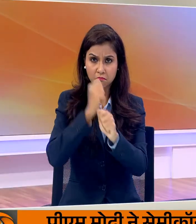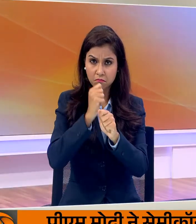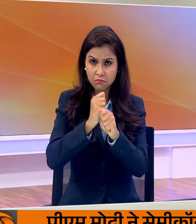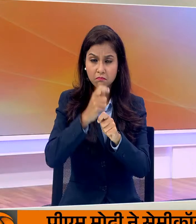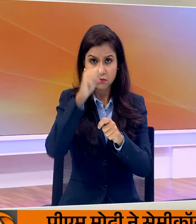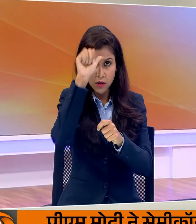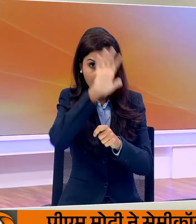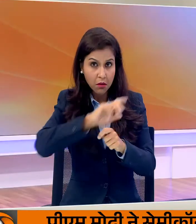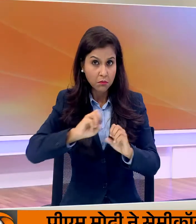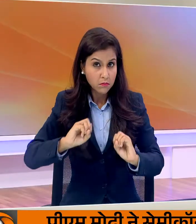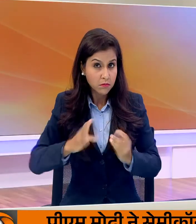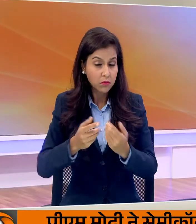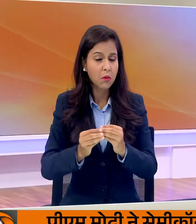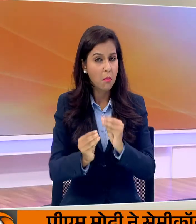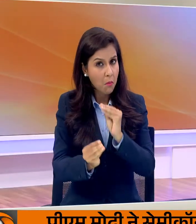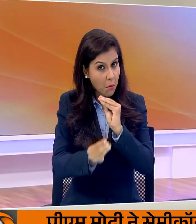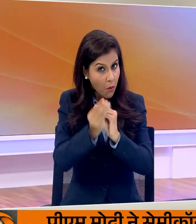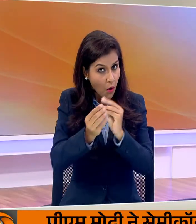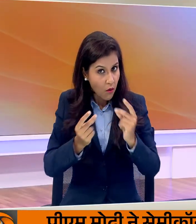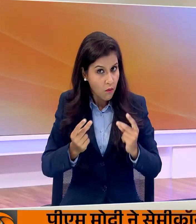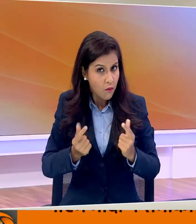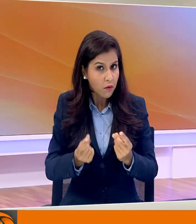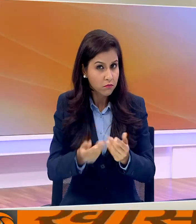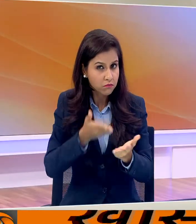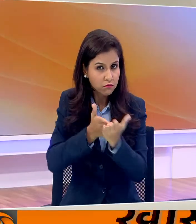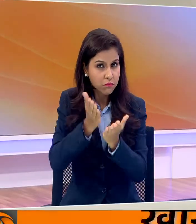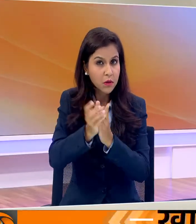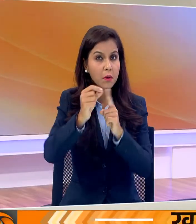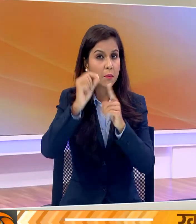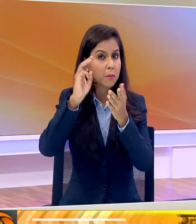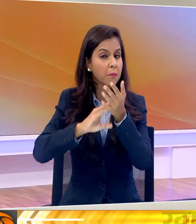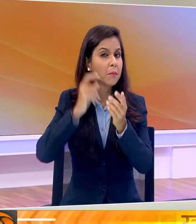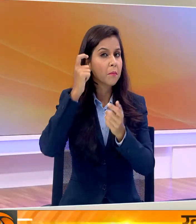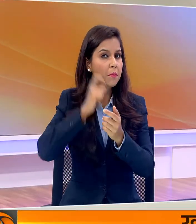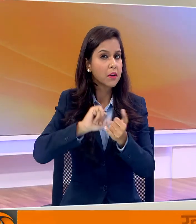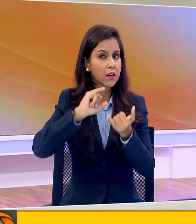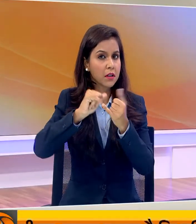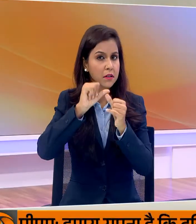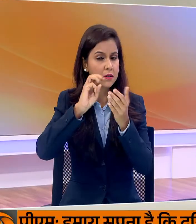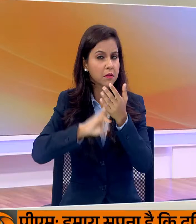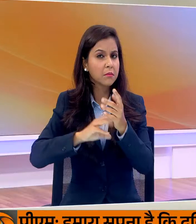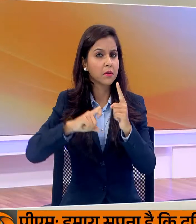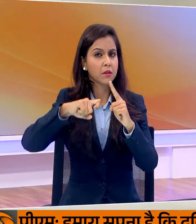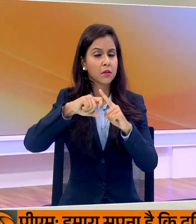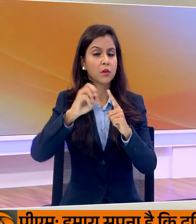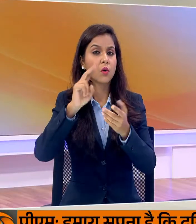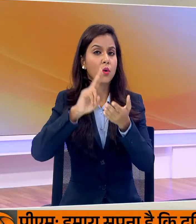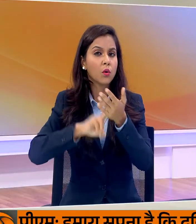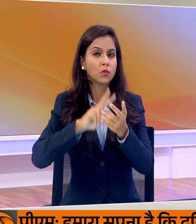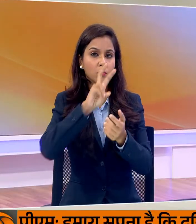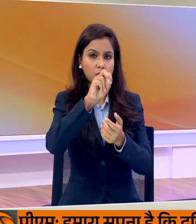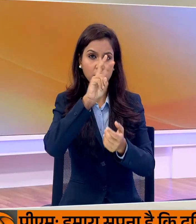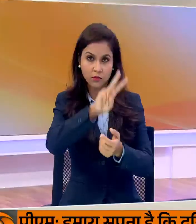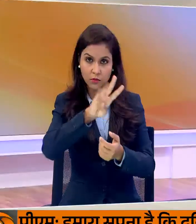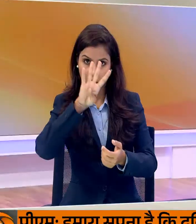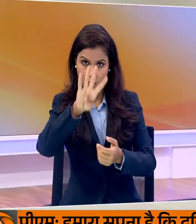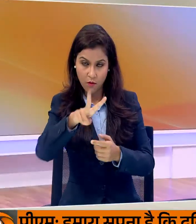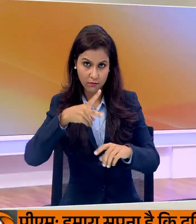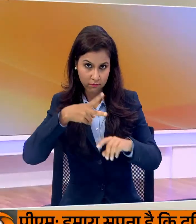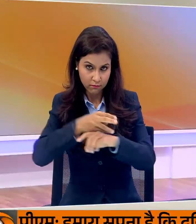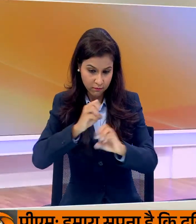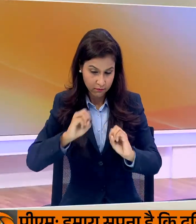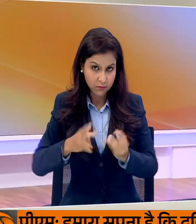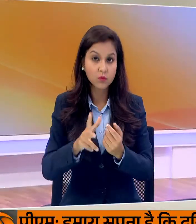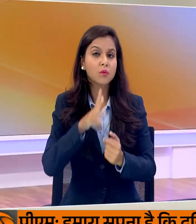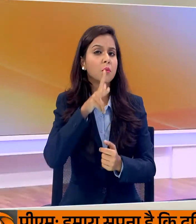हैं। इसमें और तेजी लाने की दिशा में प्रधानमंत्री मोदी ने सेमिकॉन इंडिया 2024 का उद्घाटन किया। उन्होंने